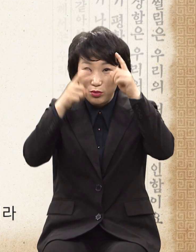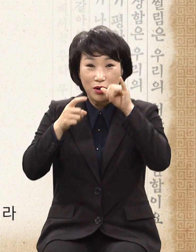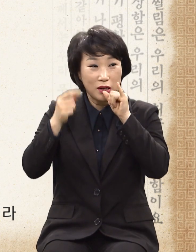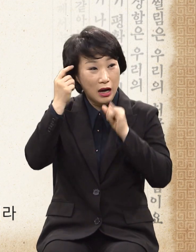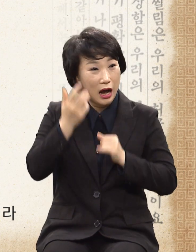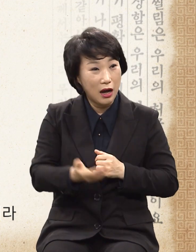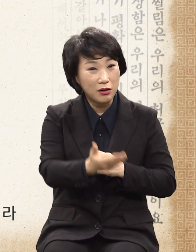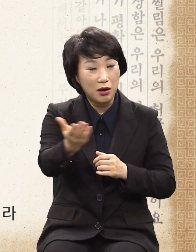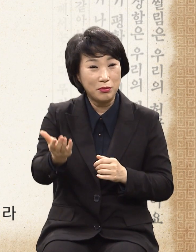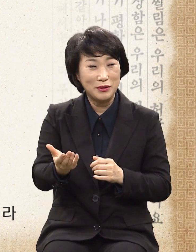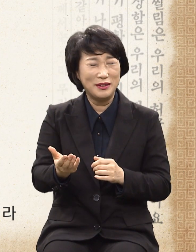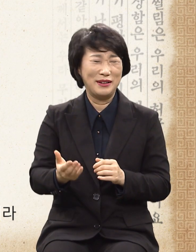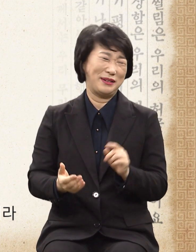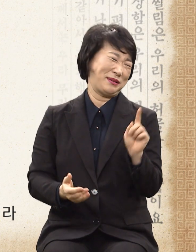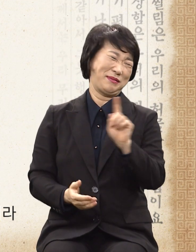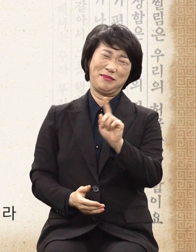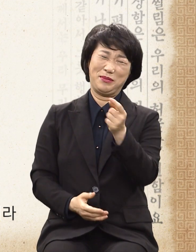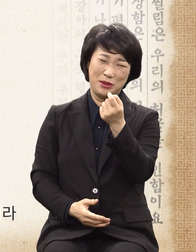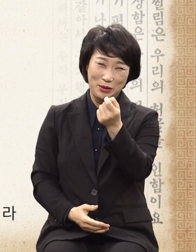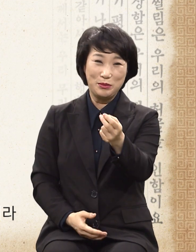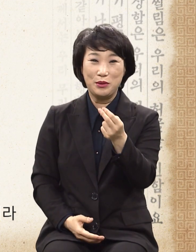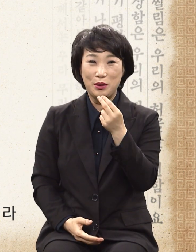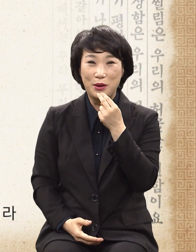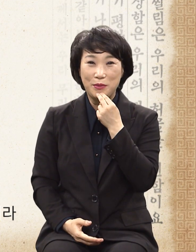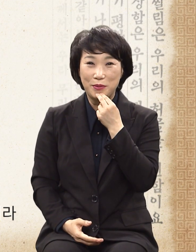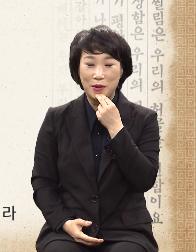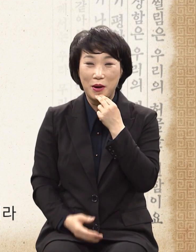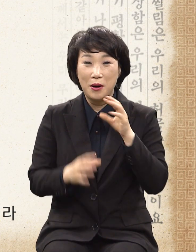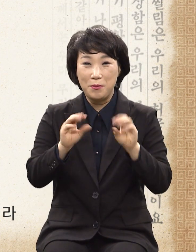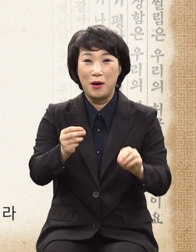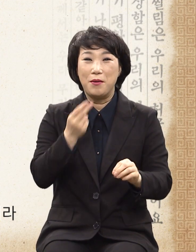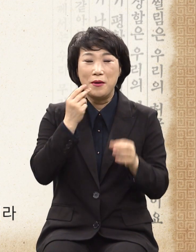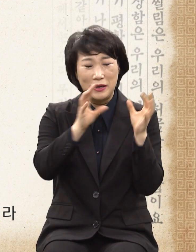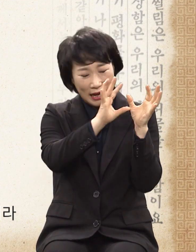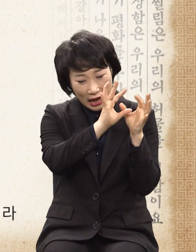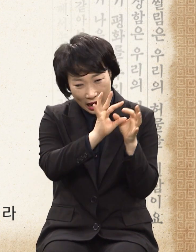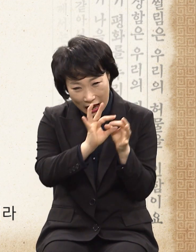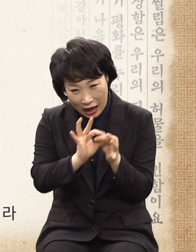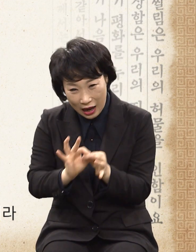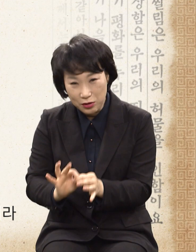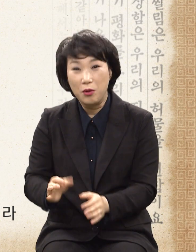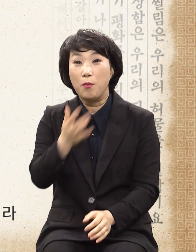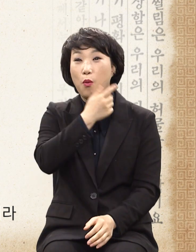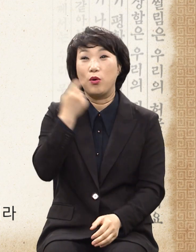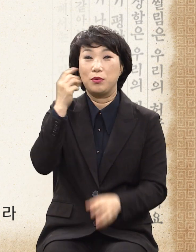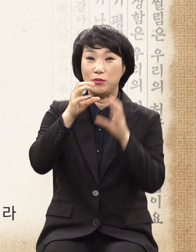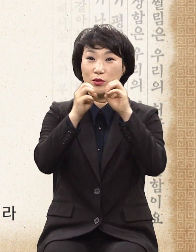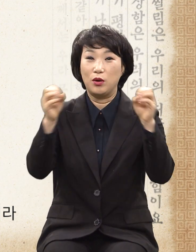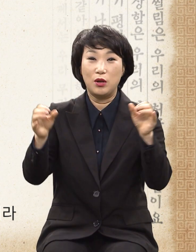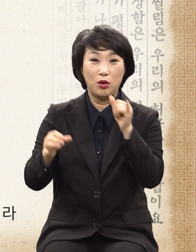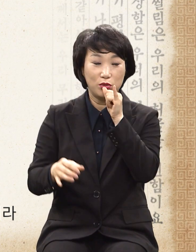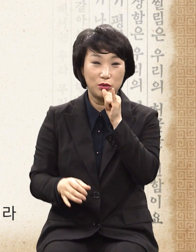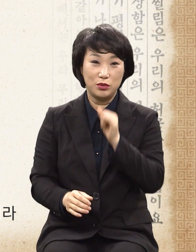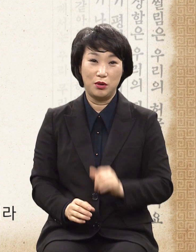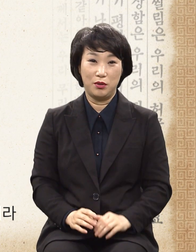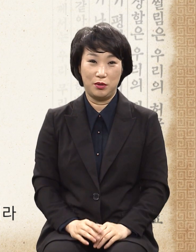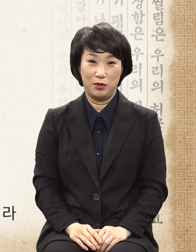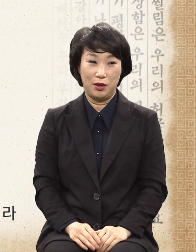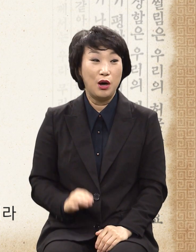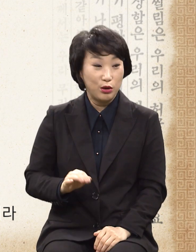불평하거나 전혀 없이 쉼 없이 계속 복음을 전하기에